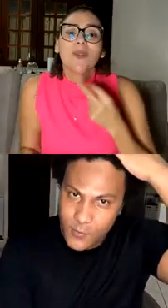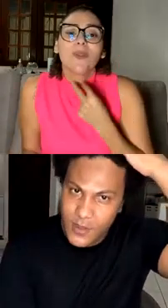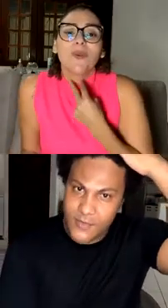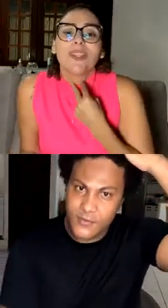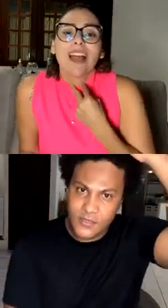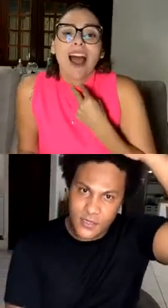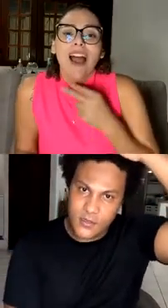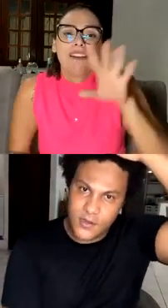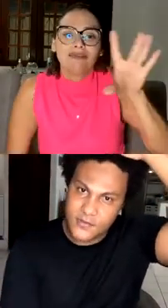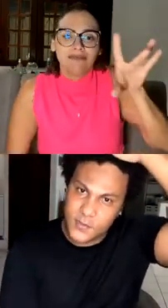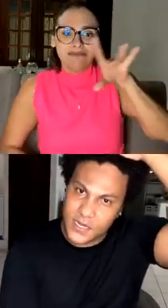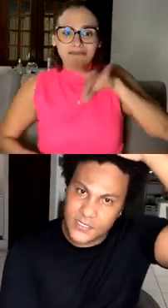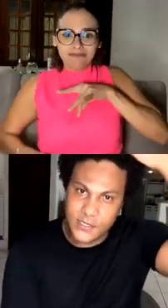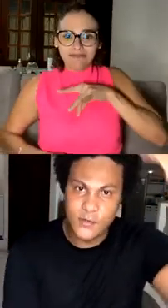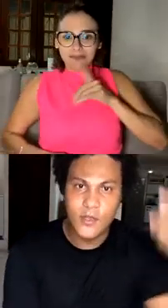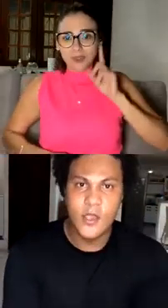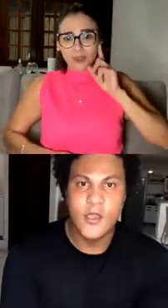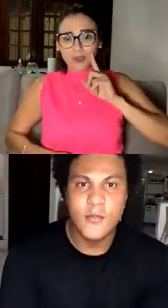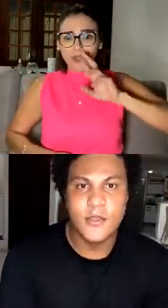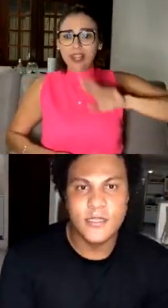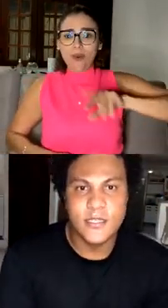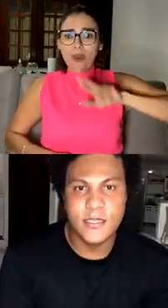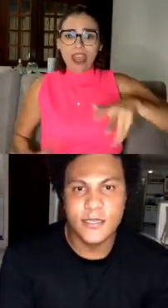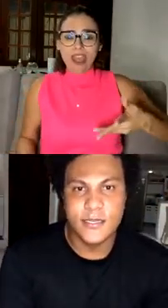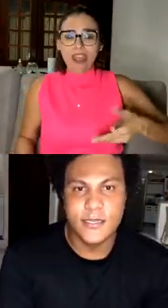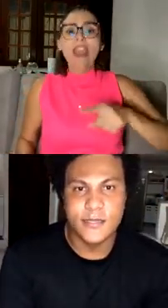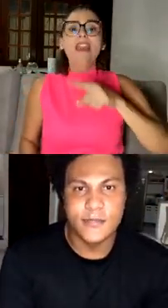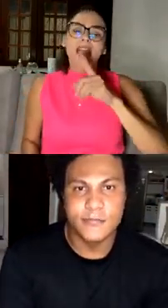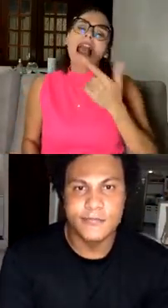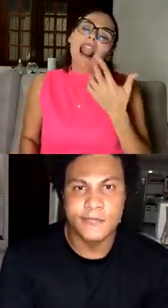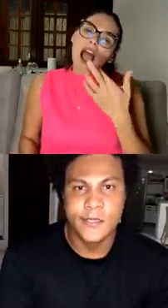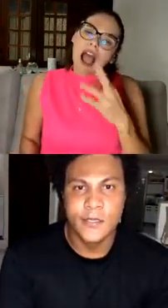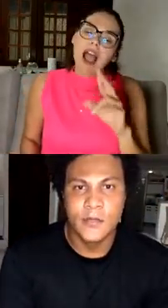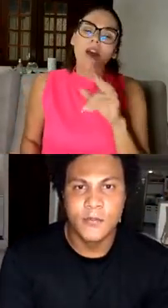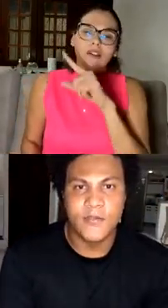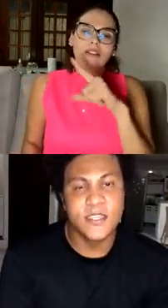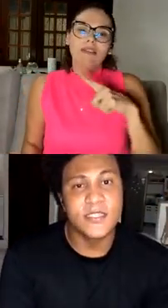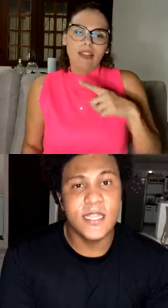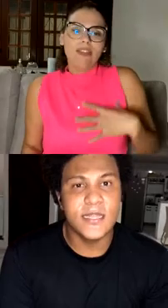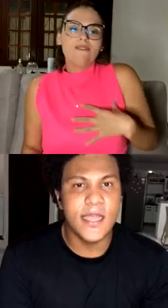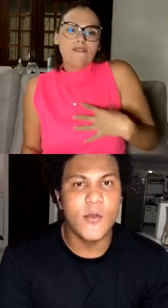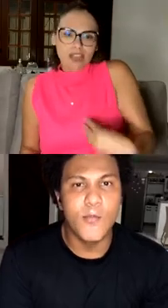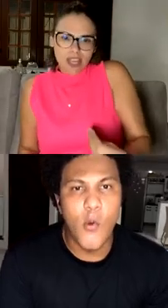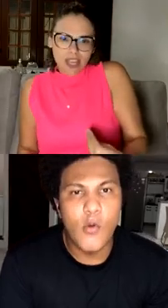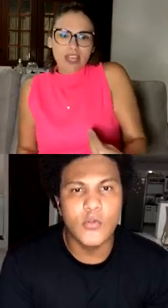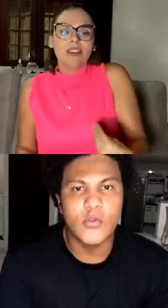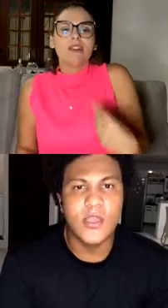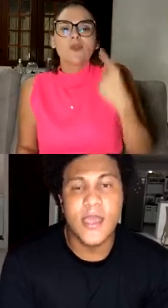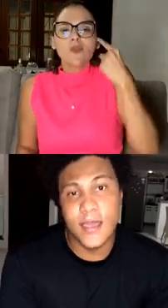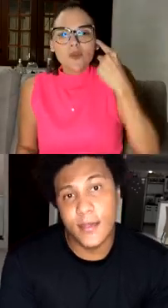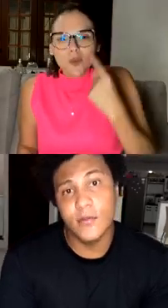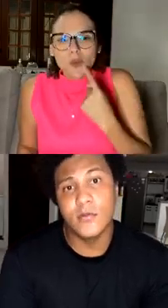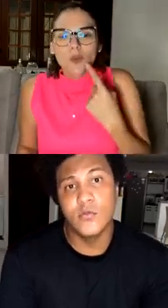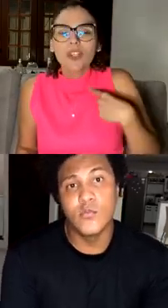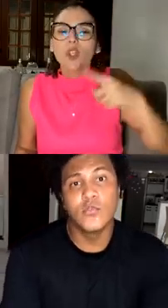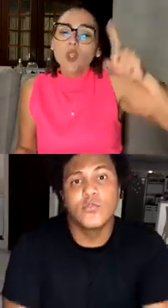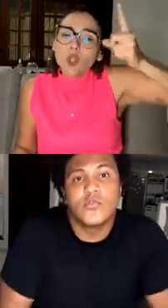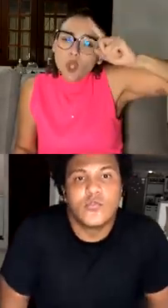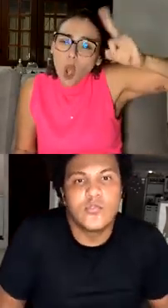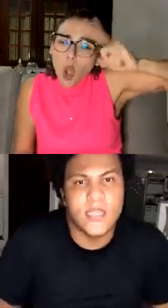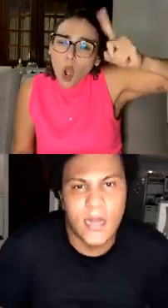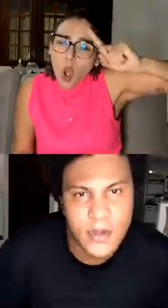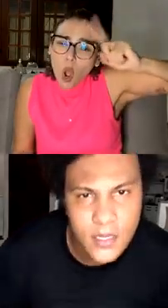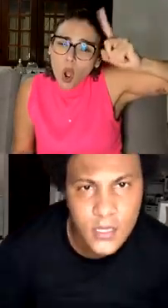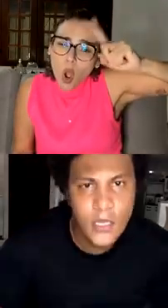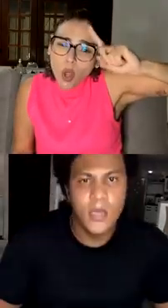Foi uma breve explicação, porque assim, para vocês entenderem um pouco do que é o mundo dos